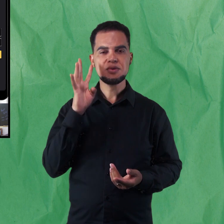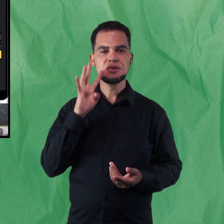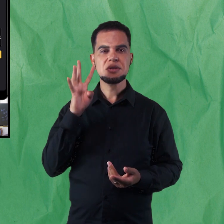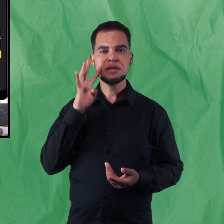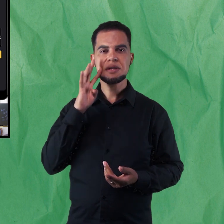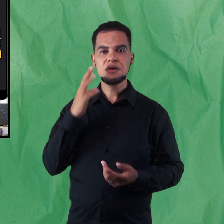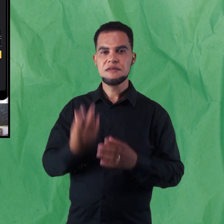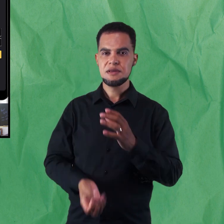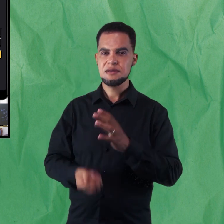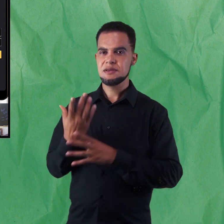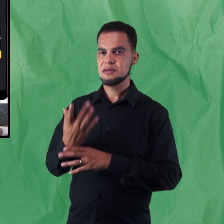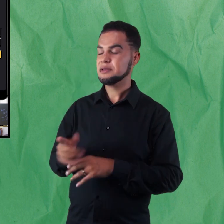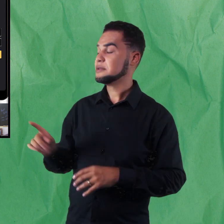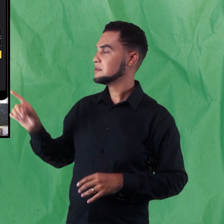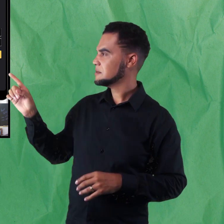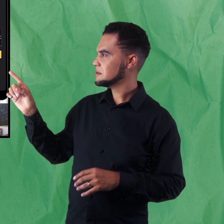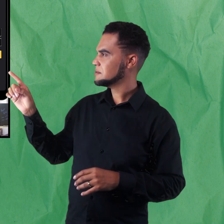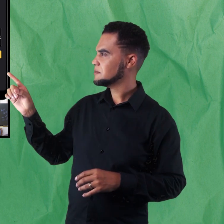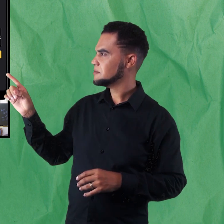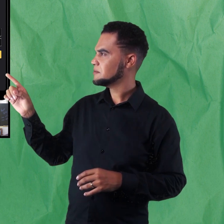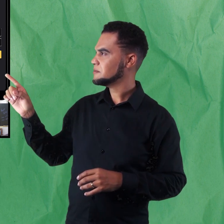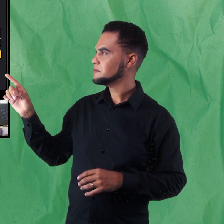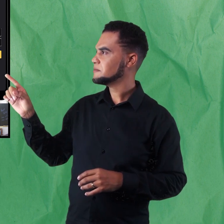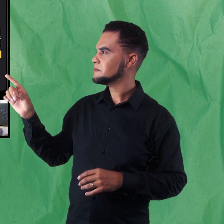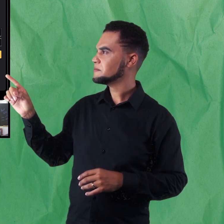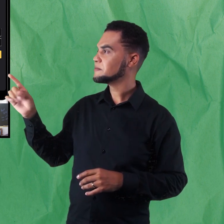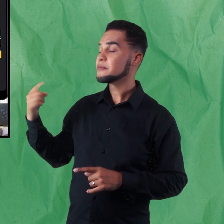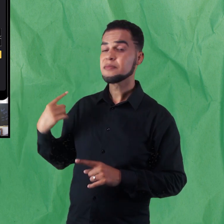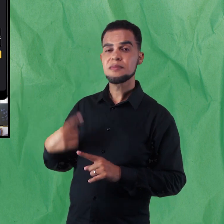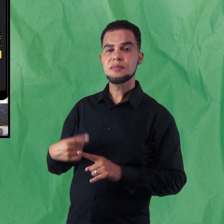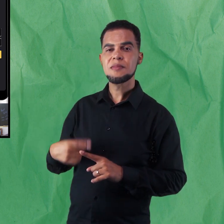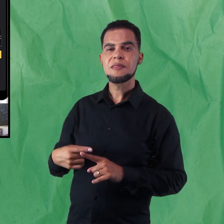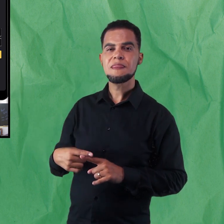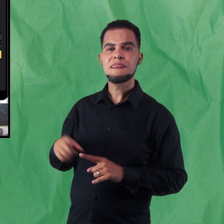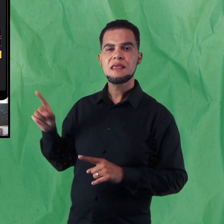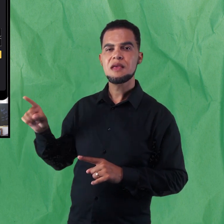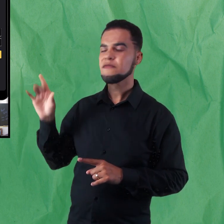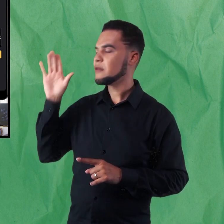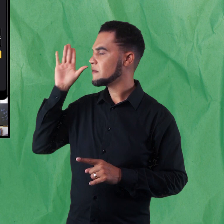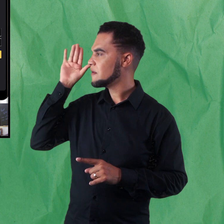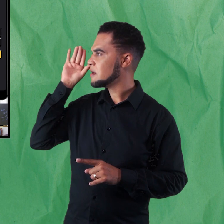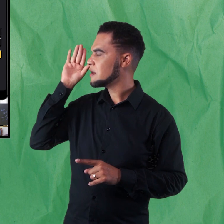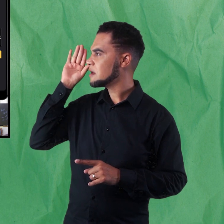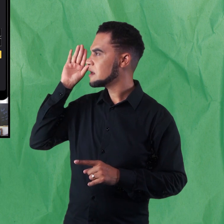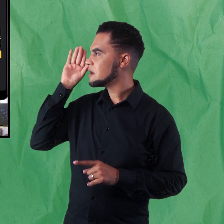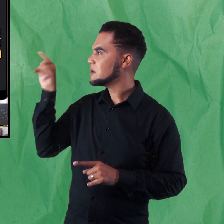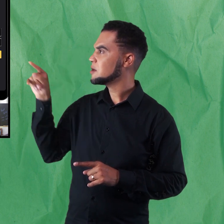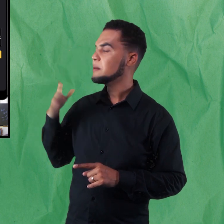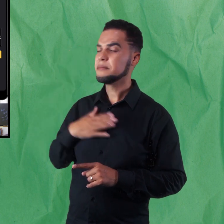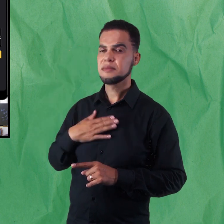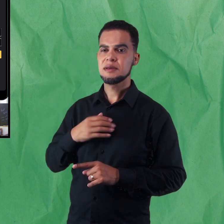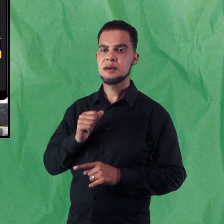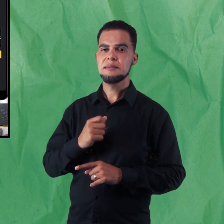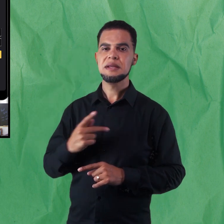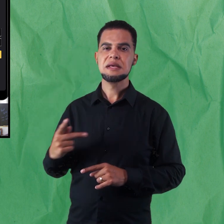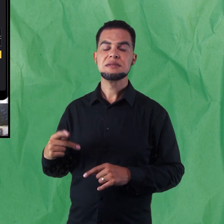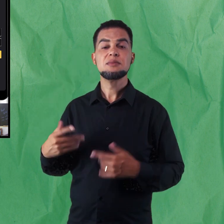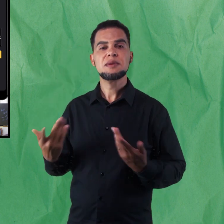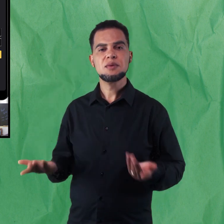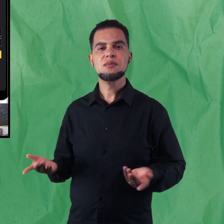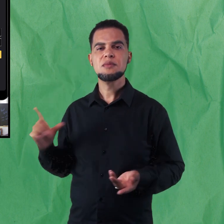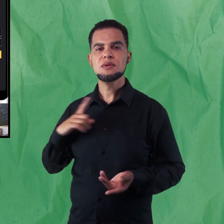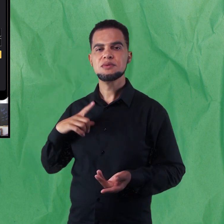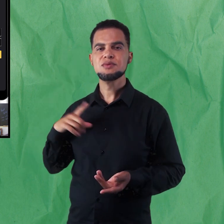legal, a gente vai criar um Use Effect aqui, né, porque eu vou ficar ouvindo a minha aplicação para